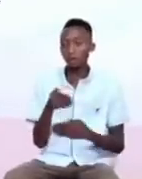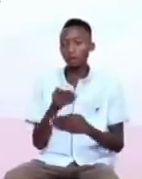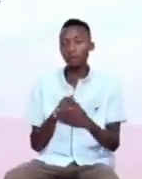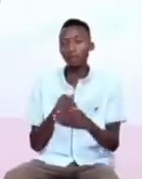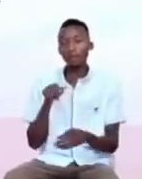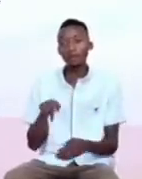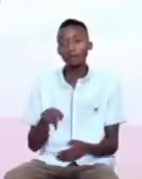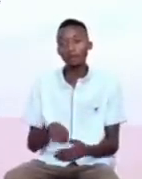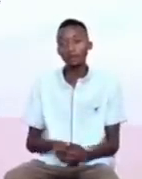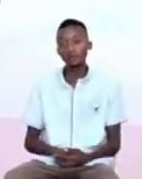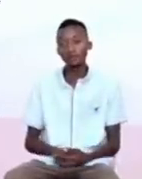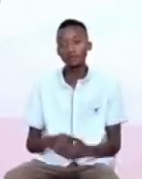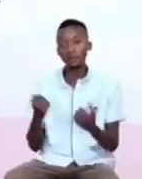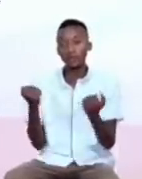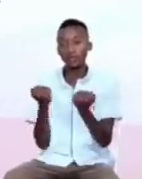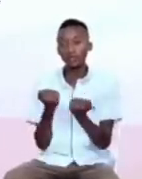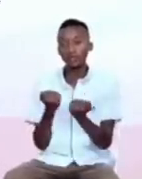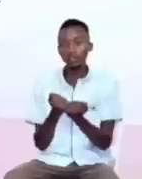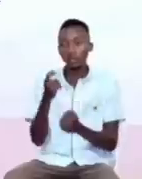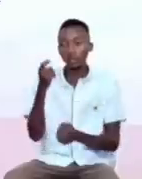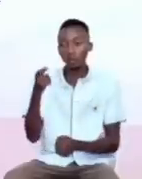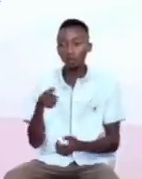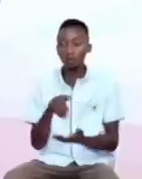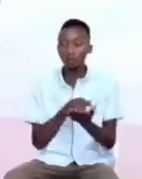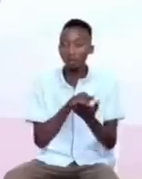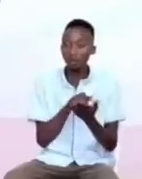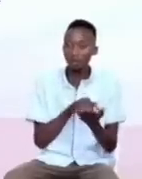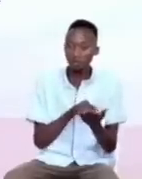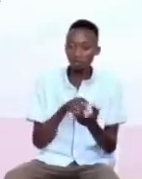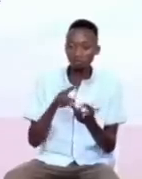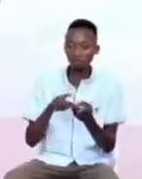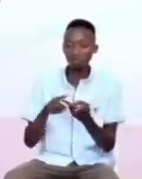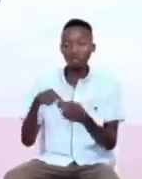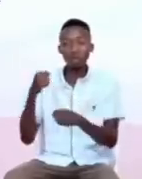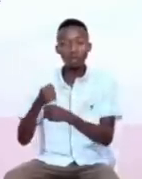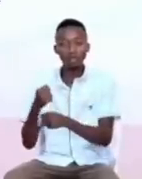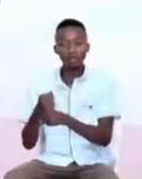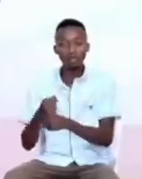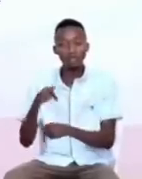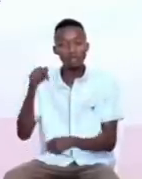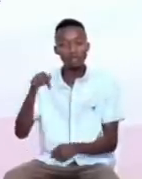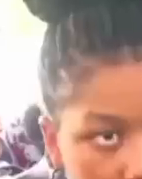hii. Ukatengeneza wavivu, ukatengeneza wachapakazi. Mimbari hii.